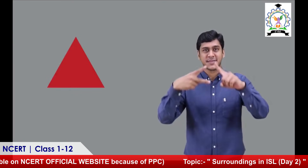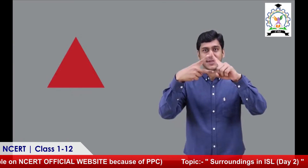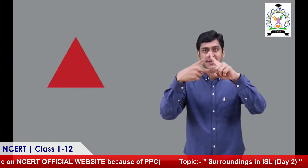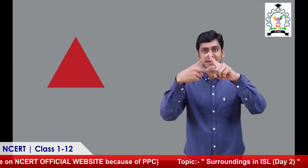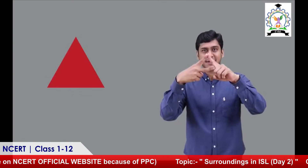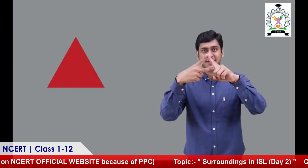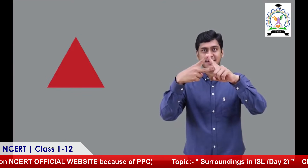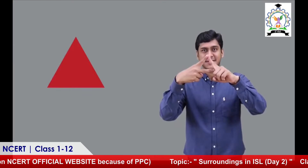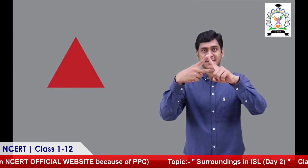त्रिकोण,